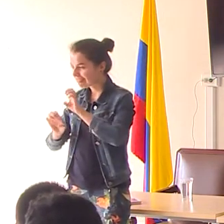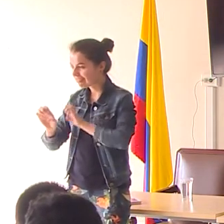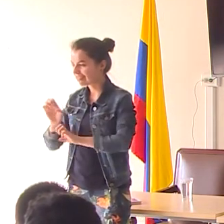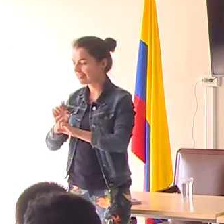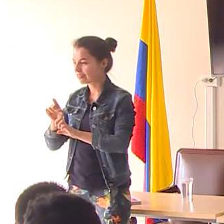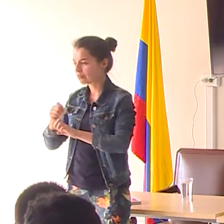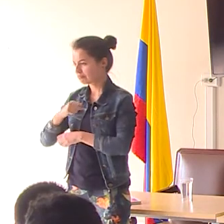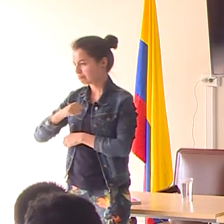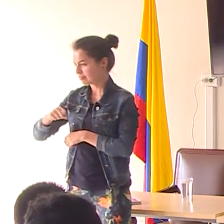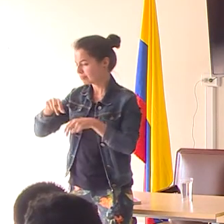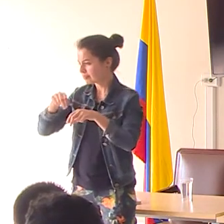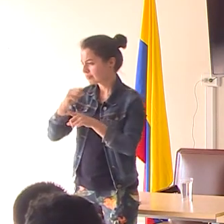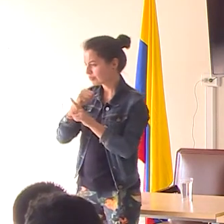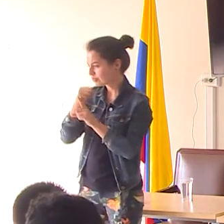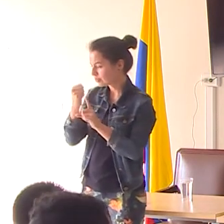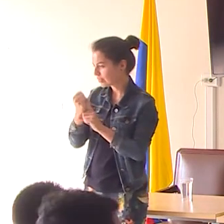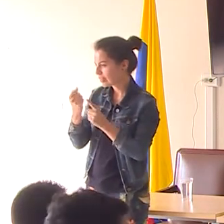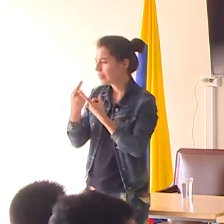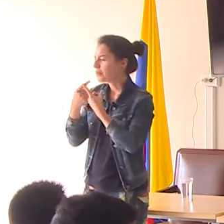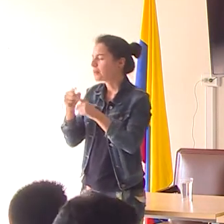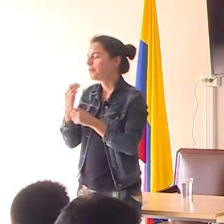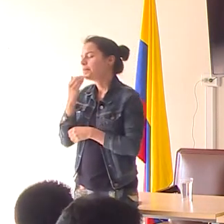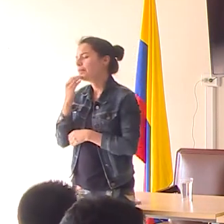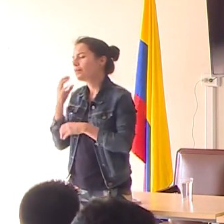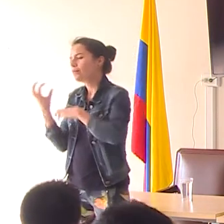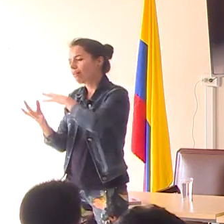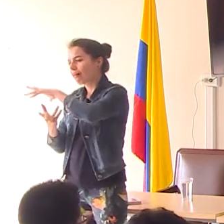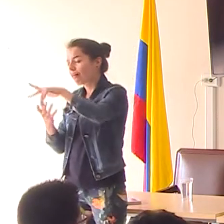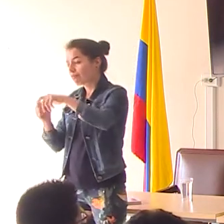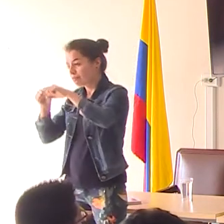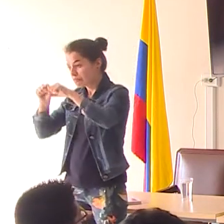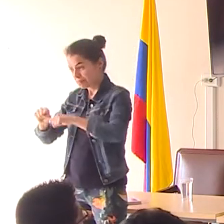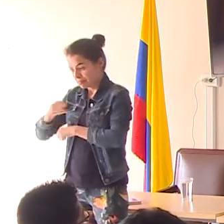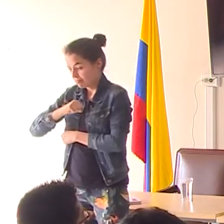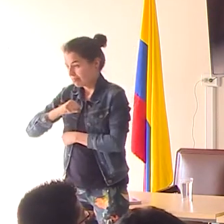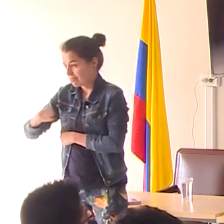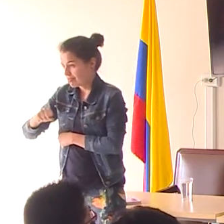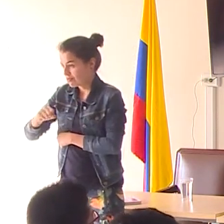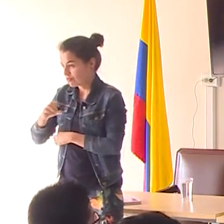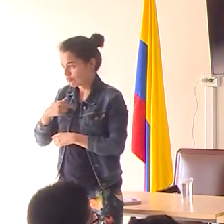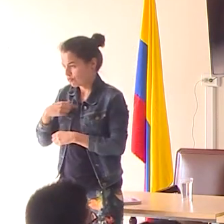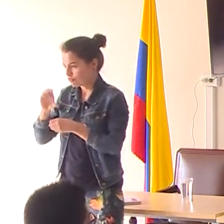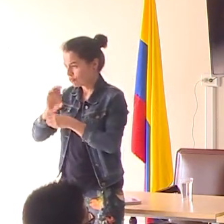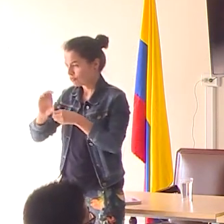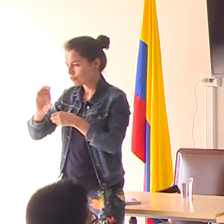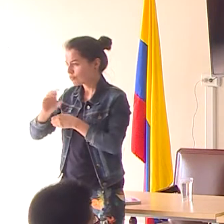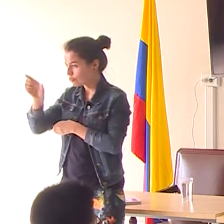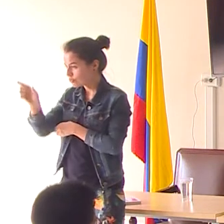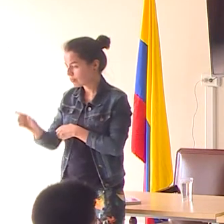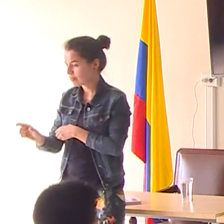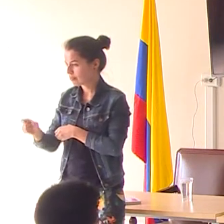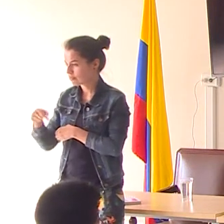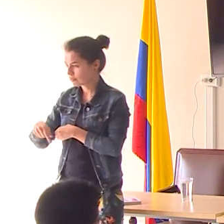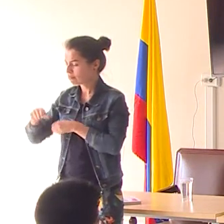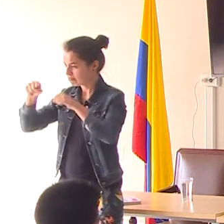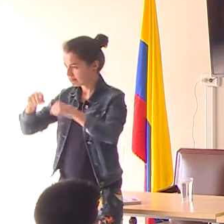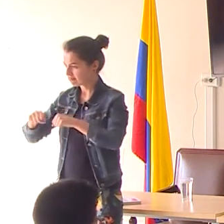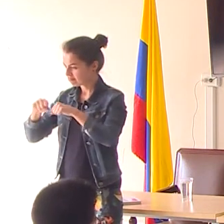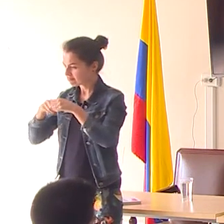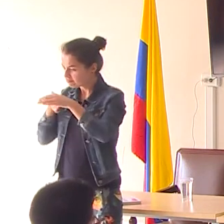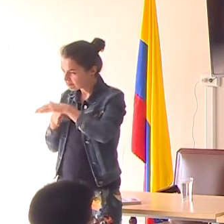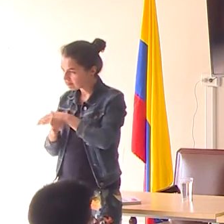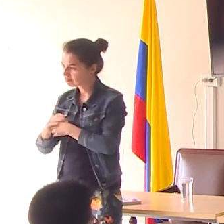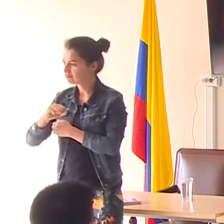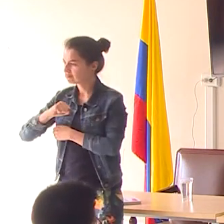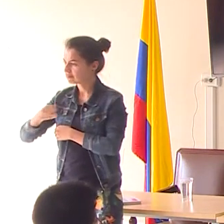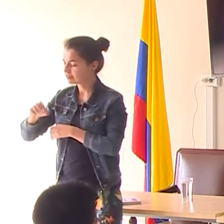digamos al ambiente yo no accedo por ser ciudadanos sino si yo tengo el recursos suficiente o si soy capaz de endeudarse